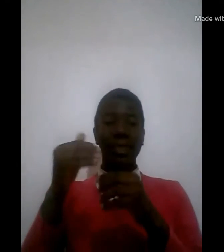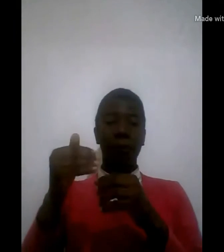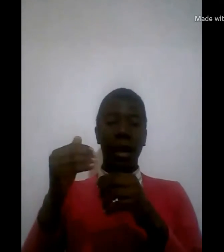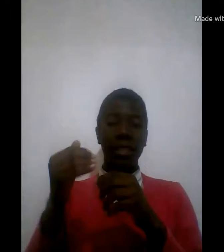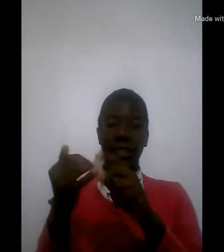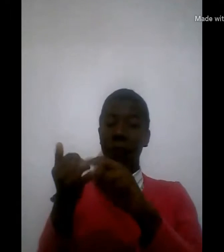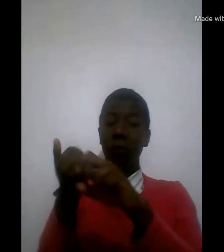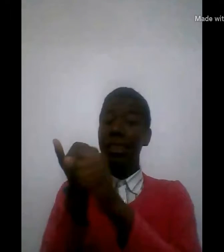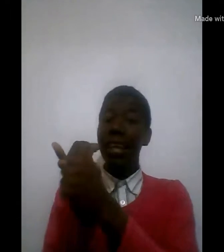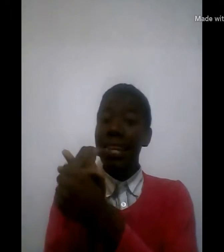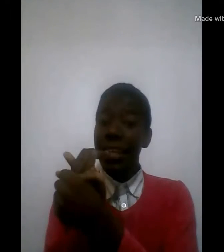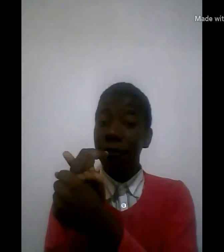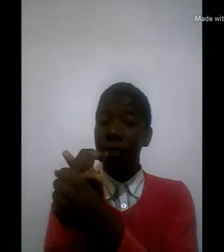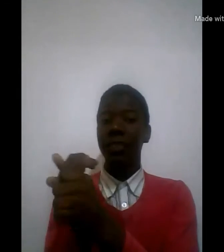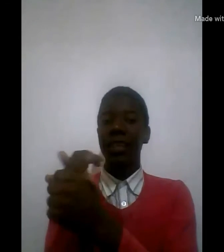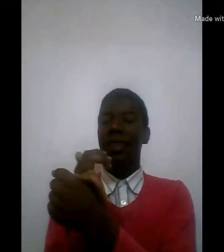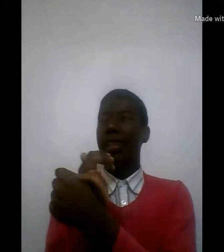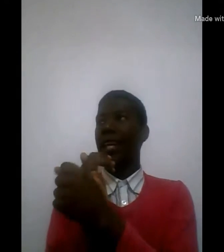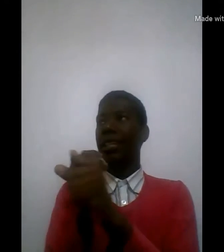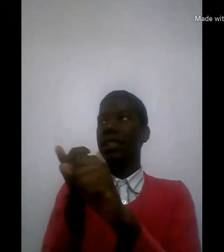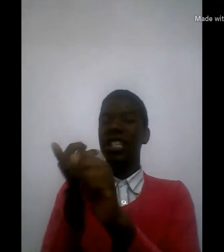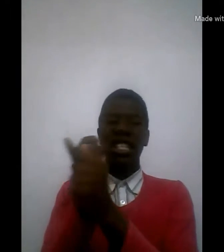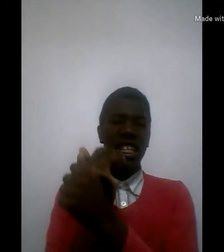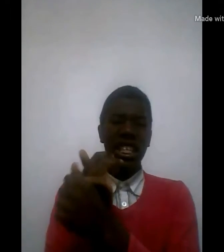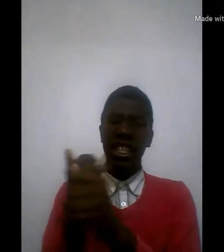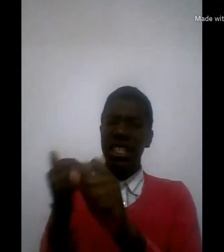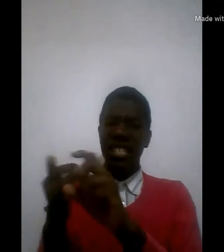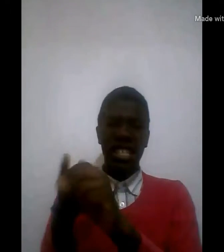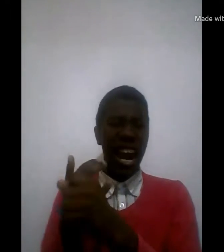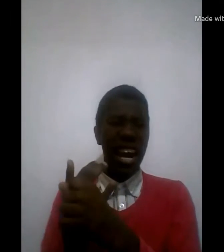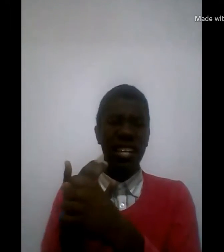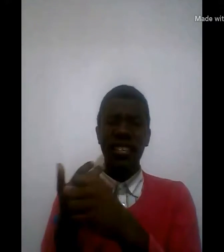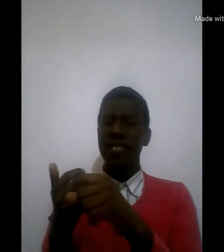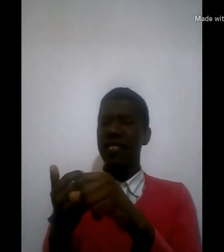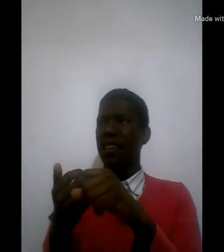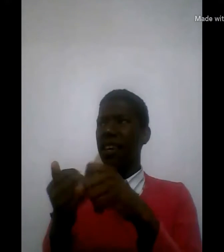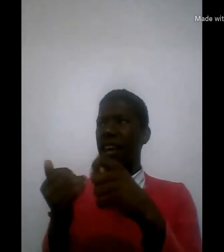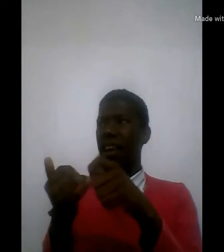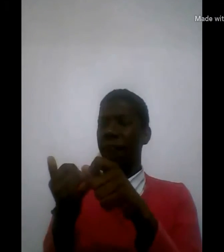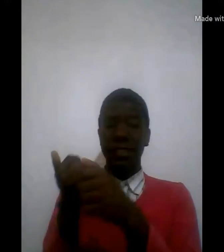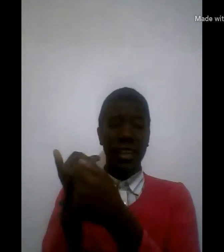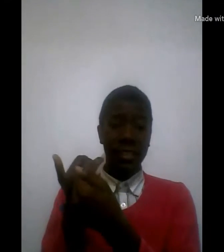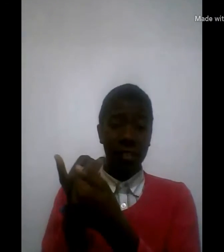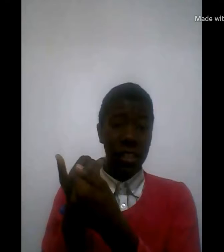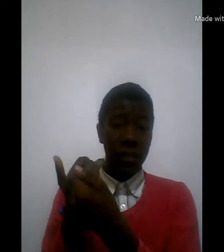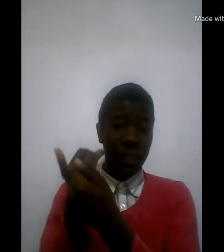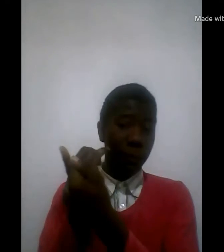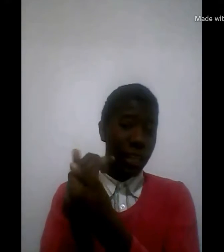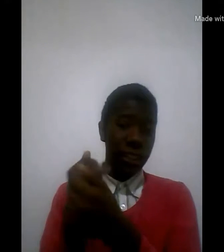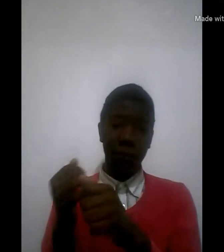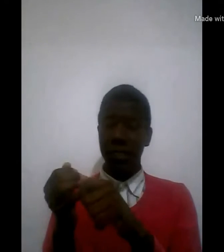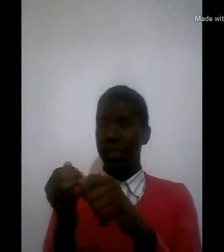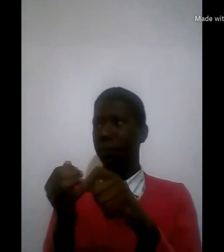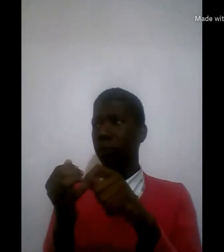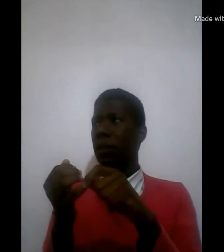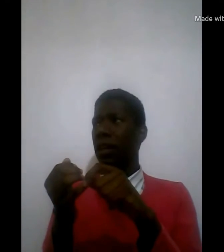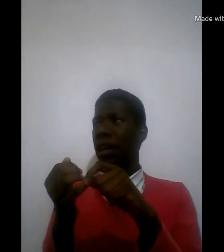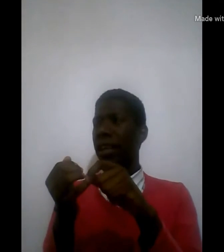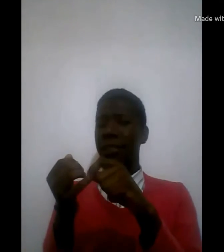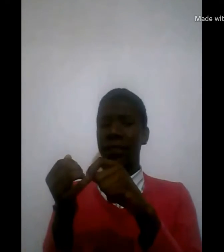é essa base? É você ler livros, né? Tirinhas, charges, fazer exercício, matemática, por exemplo,